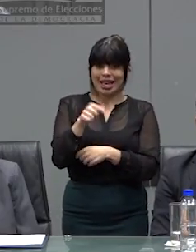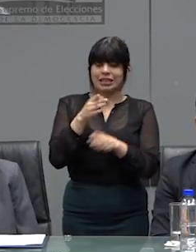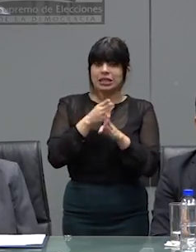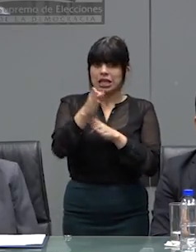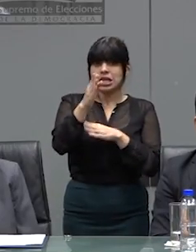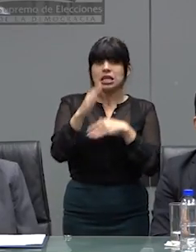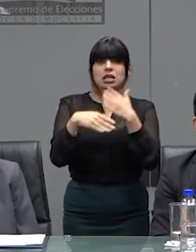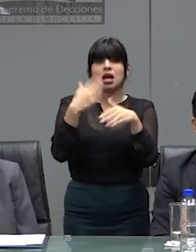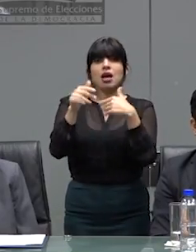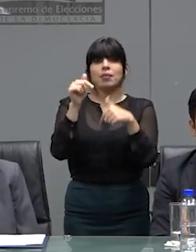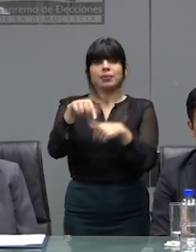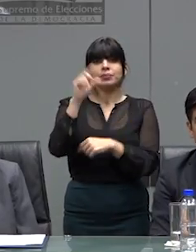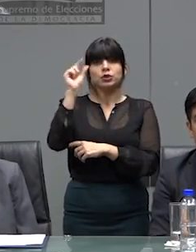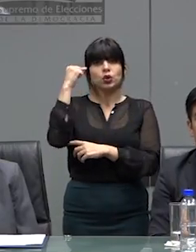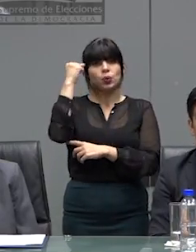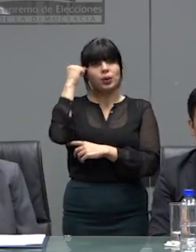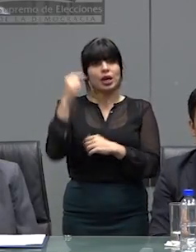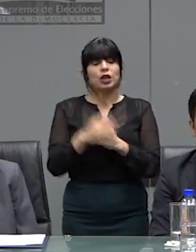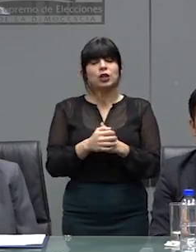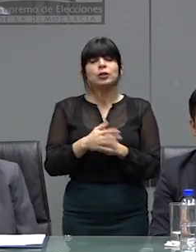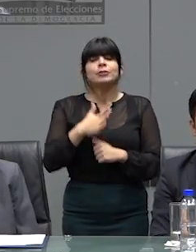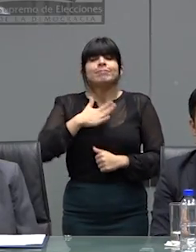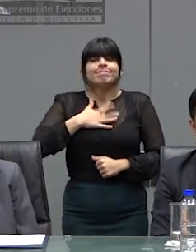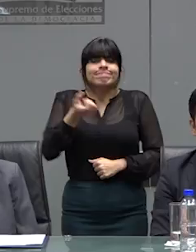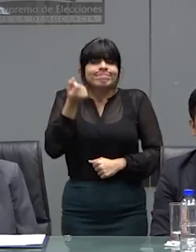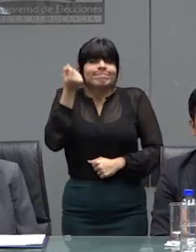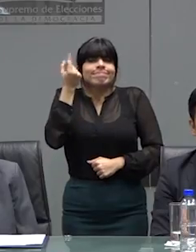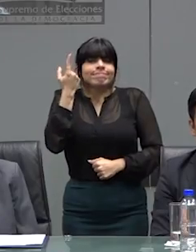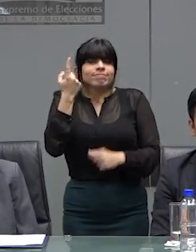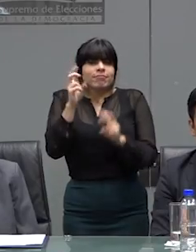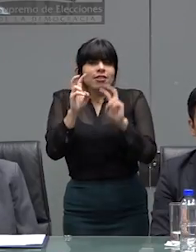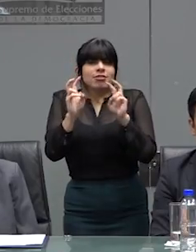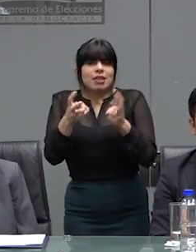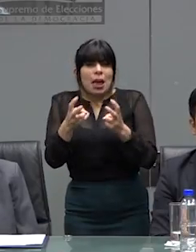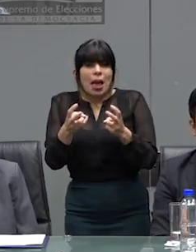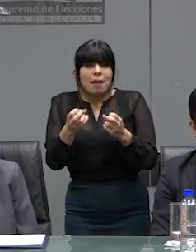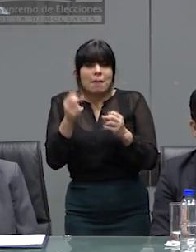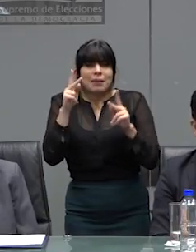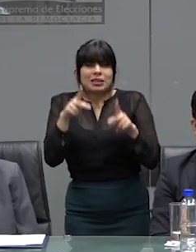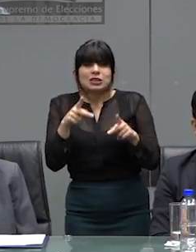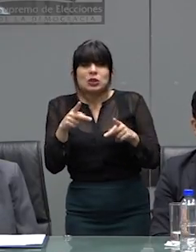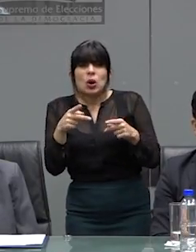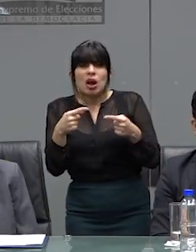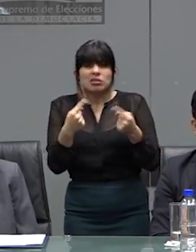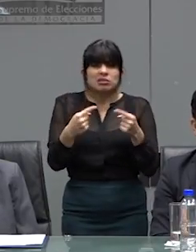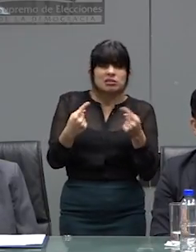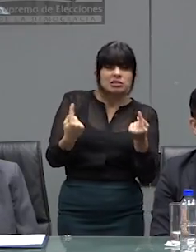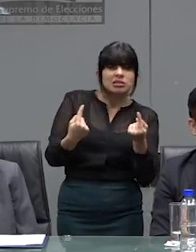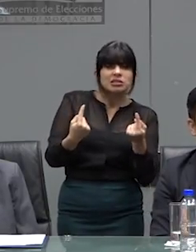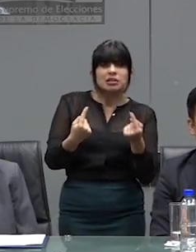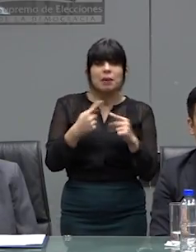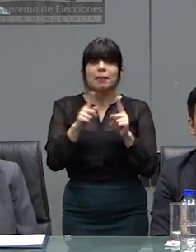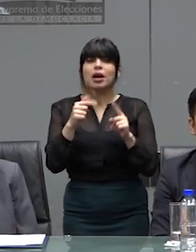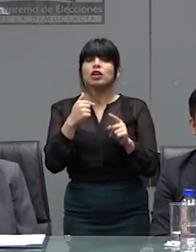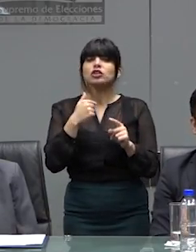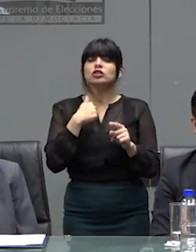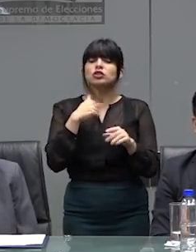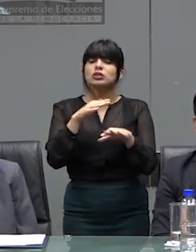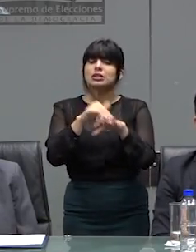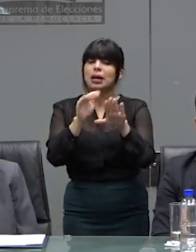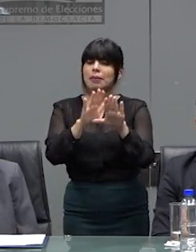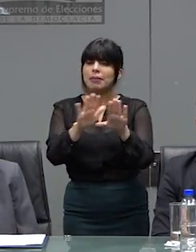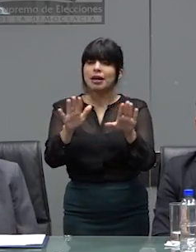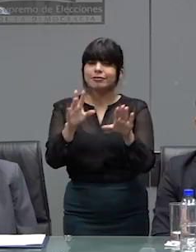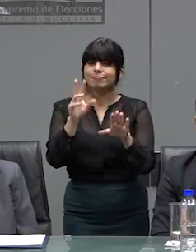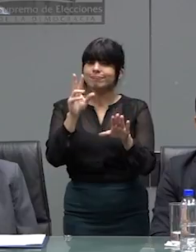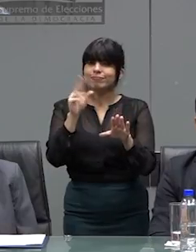llevaremos en esta administración. Entiendo que es un tema que desata pasiones, pero yo llamaría a que no